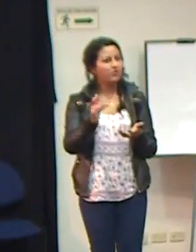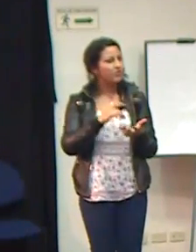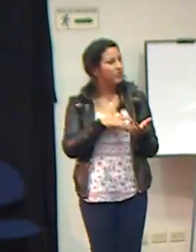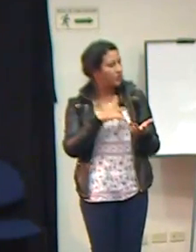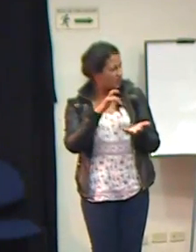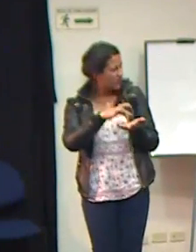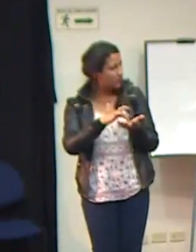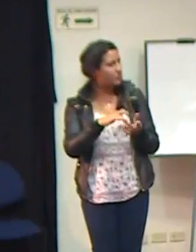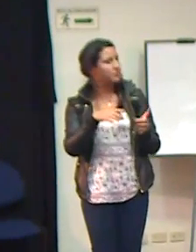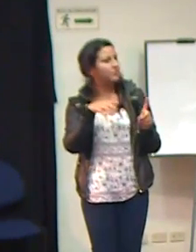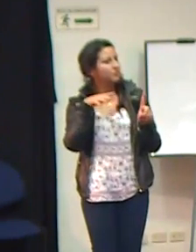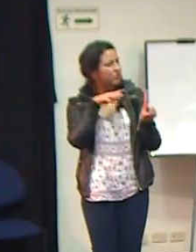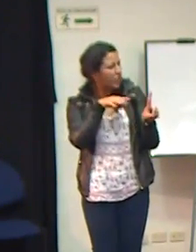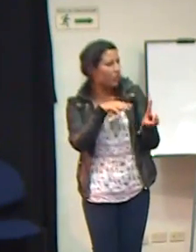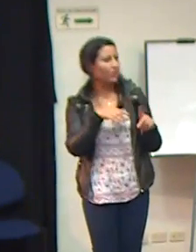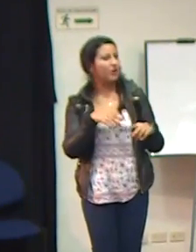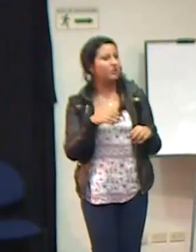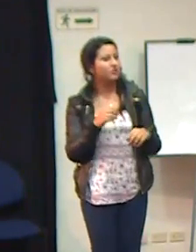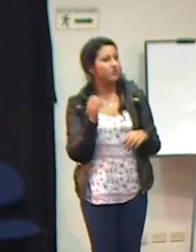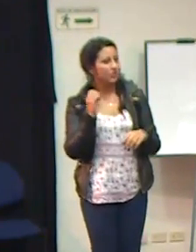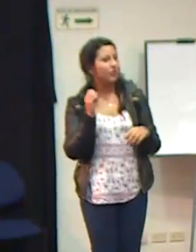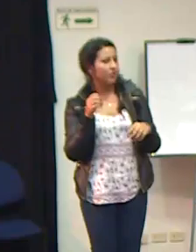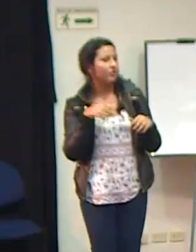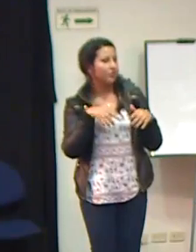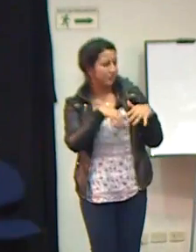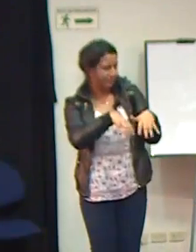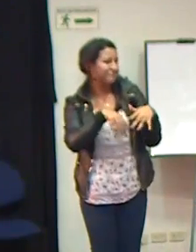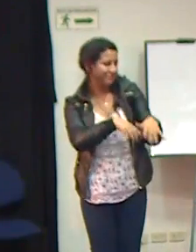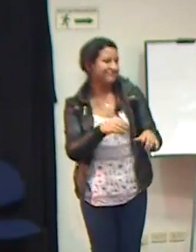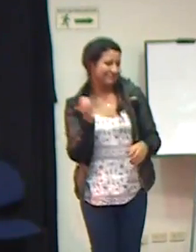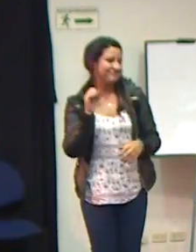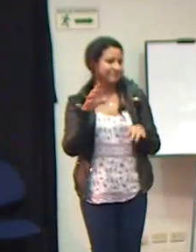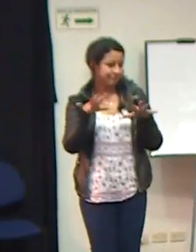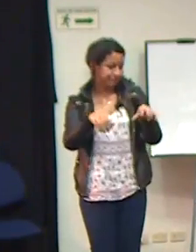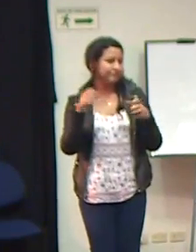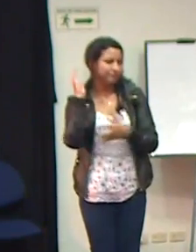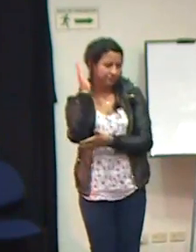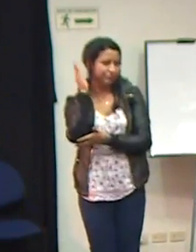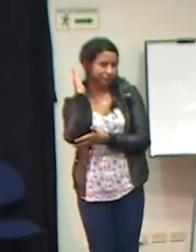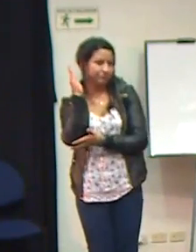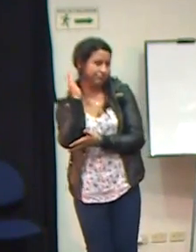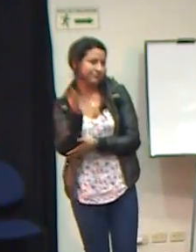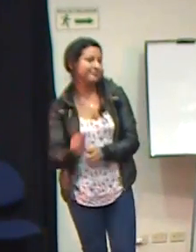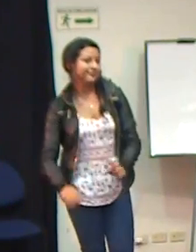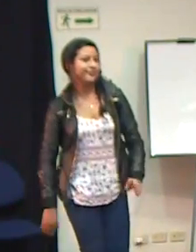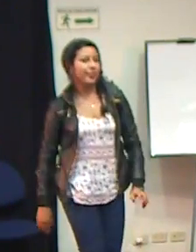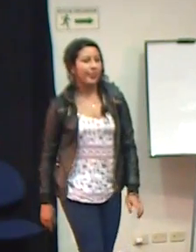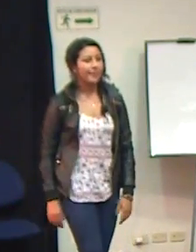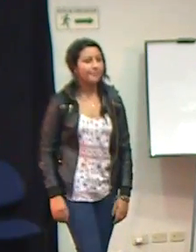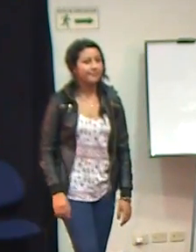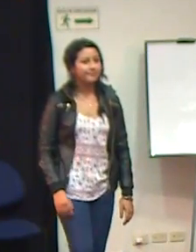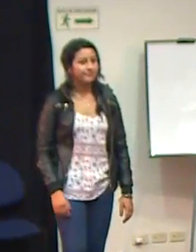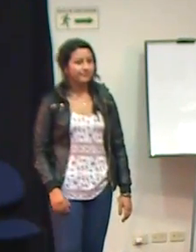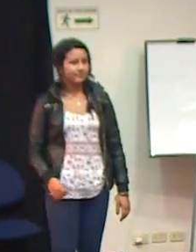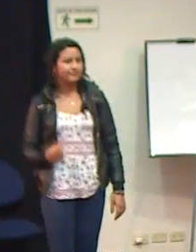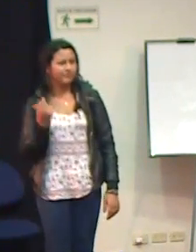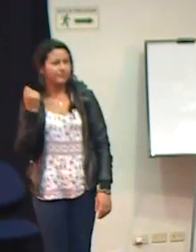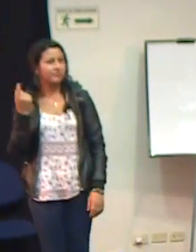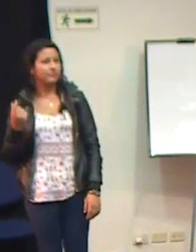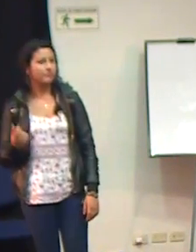La última, ¿cuáles han sido los temas o las razones por las cuales se han